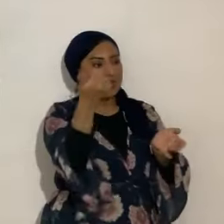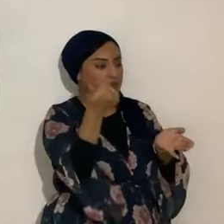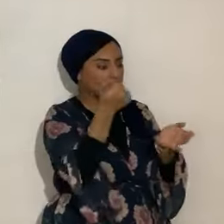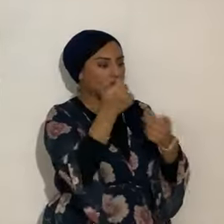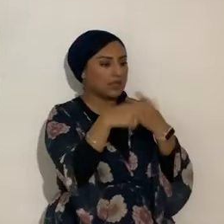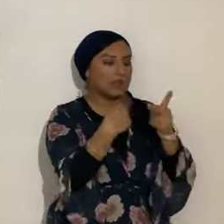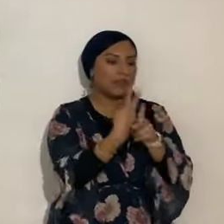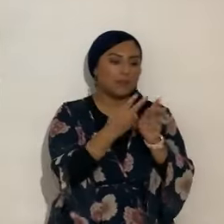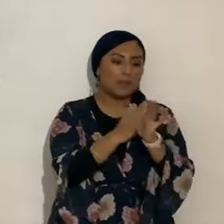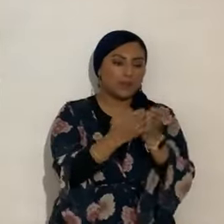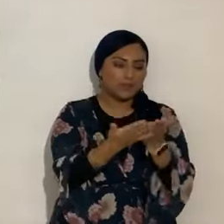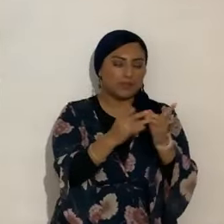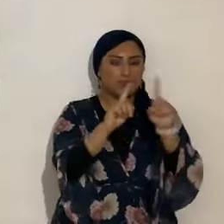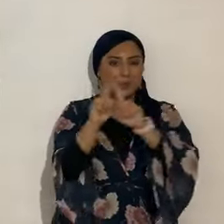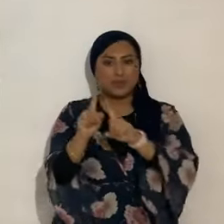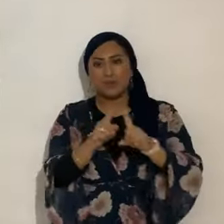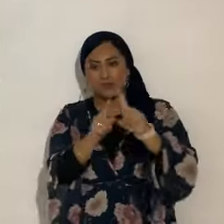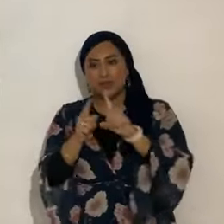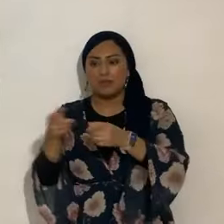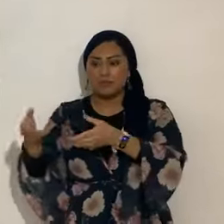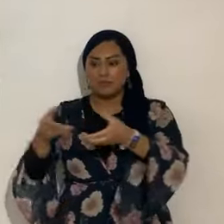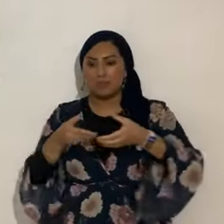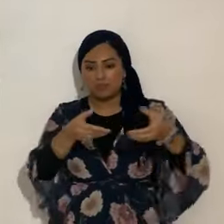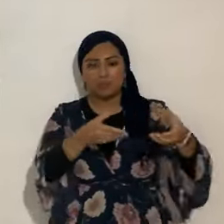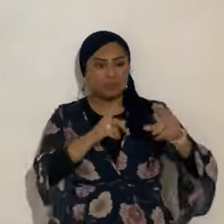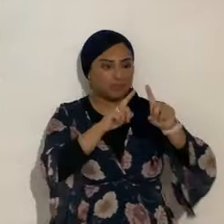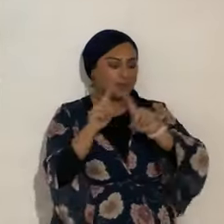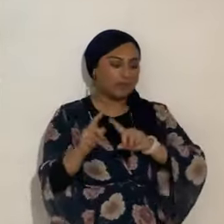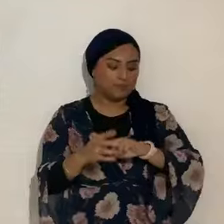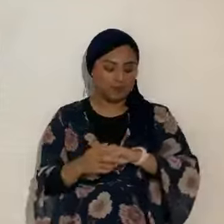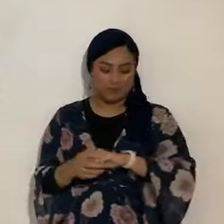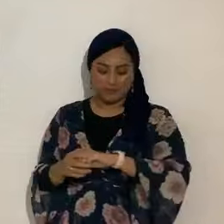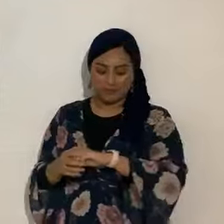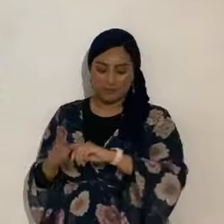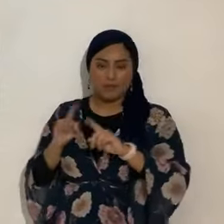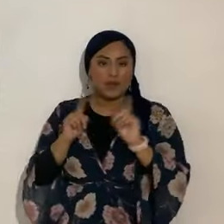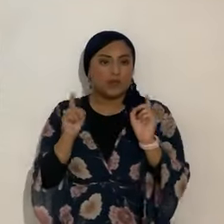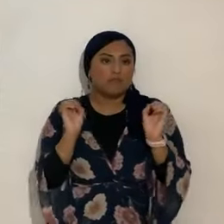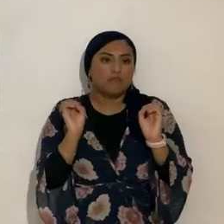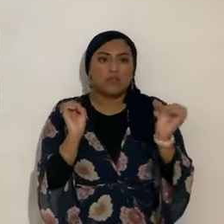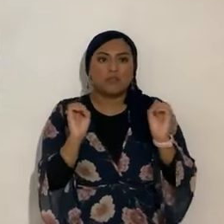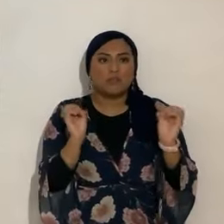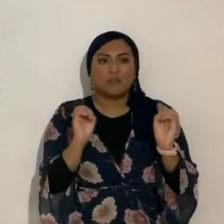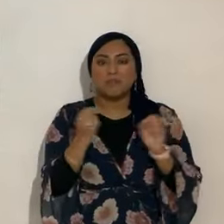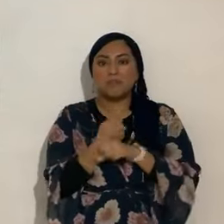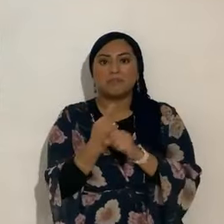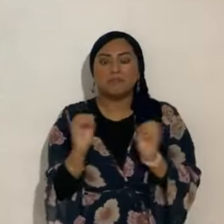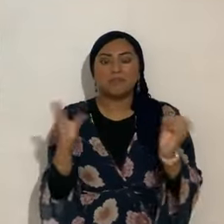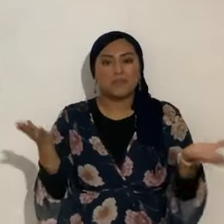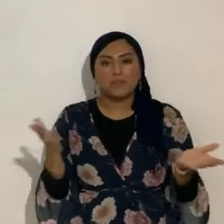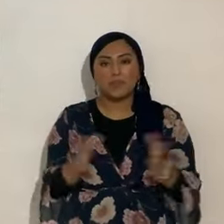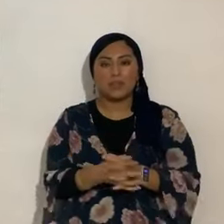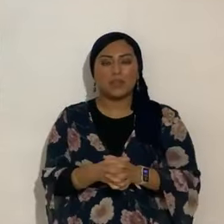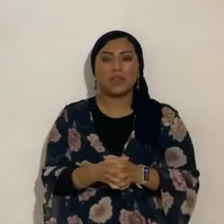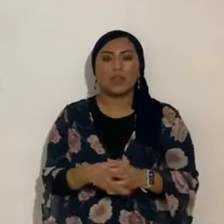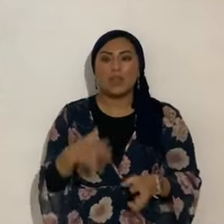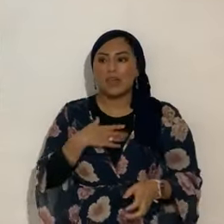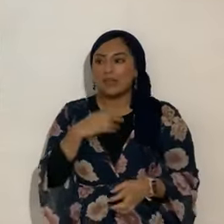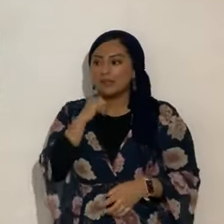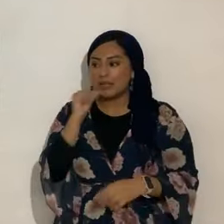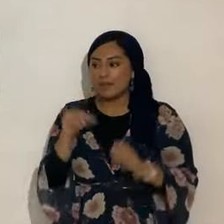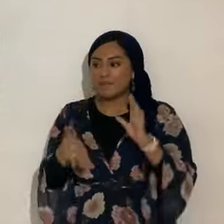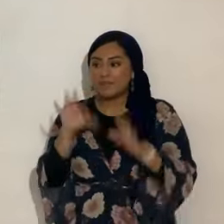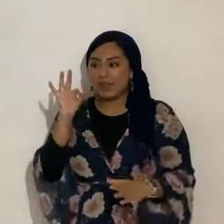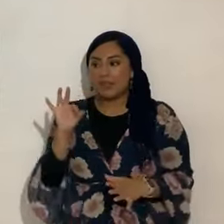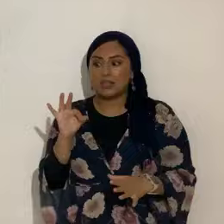psicología, etcétera, y bueno, cantidad de cosas. Pero la idea está que nada me satisfizo, porque no encontraba yo la